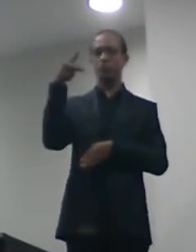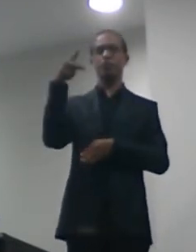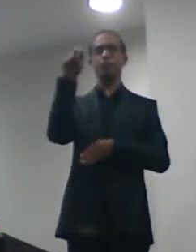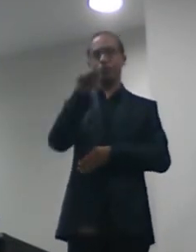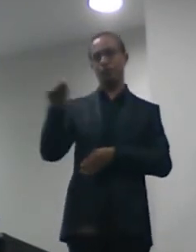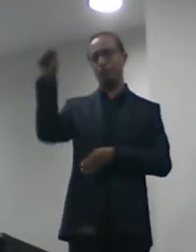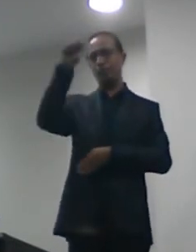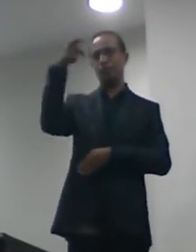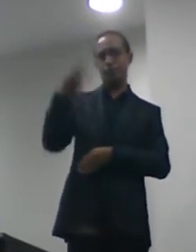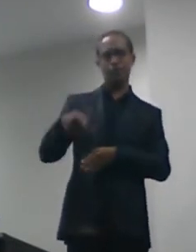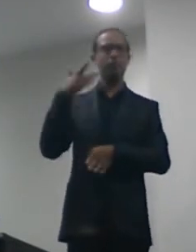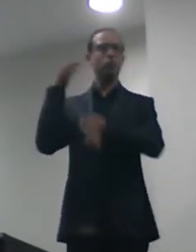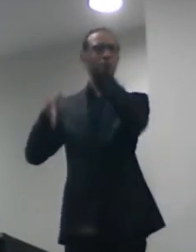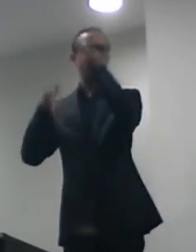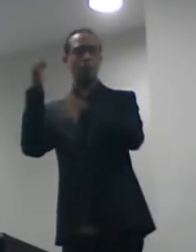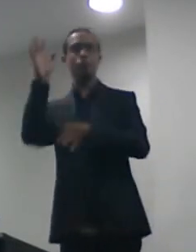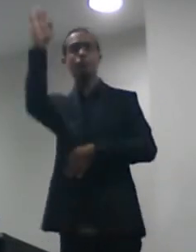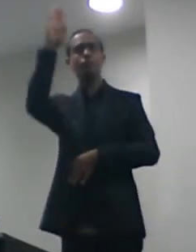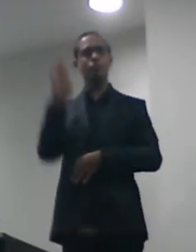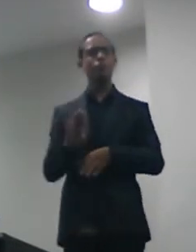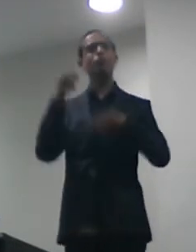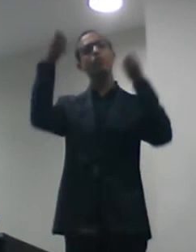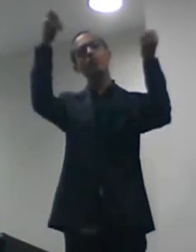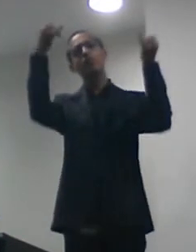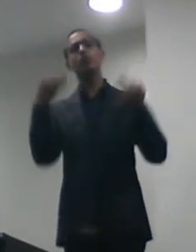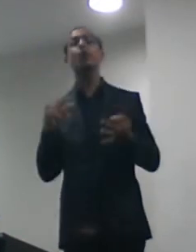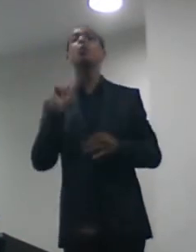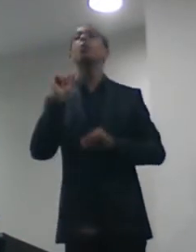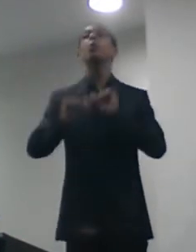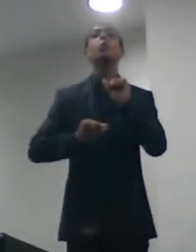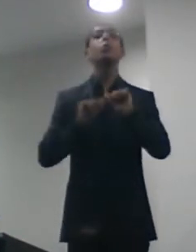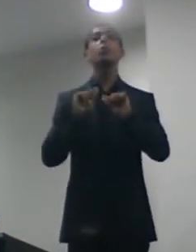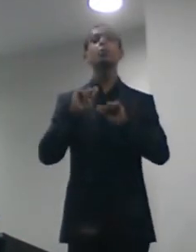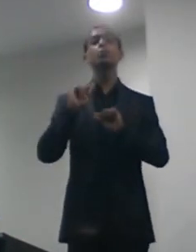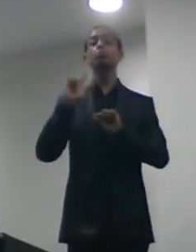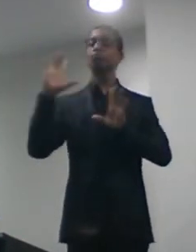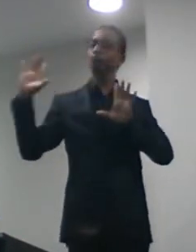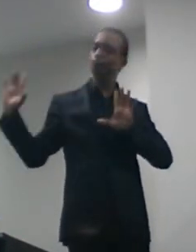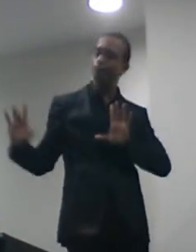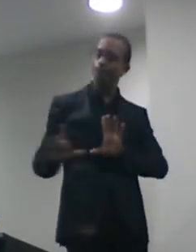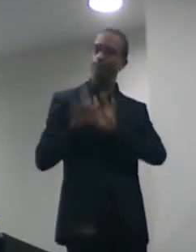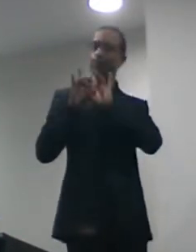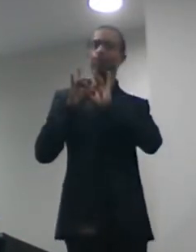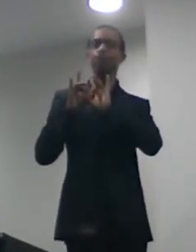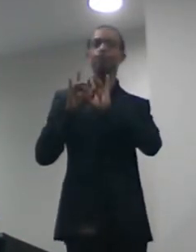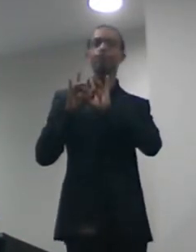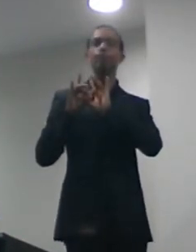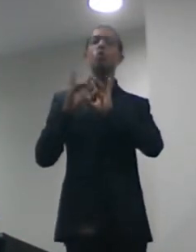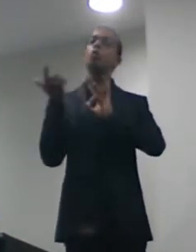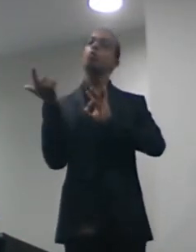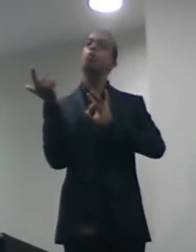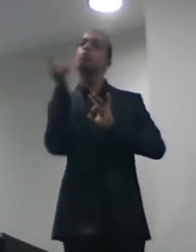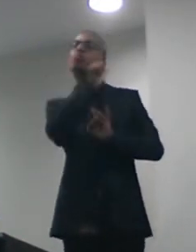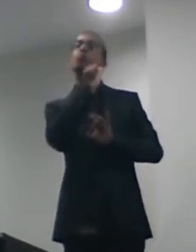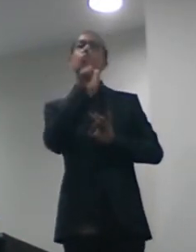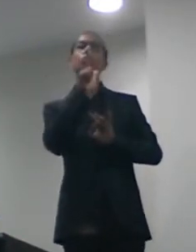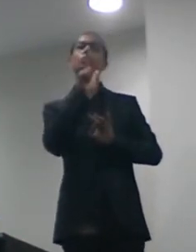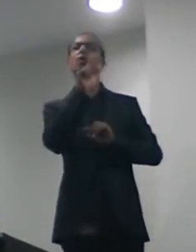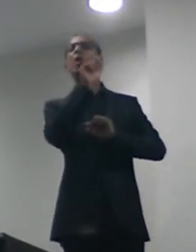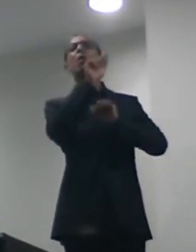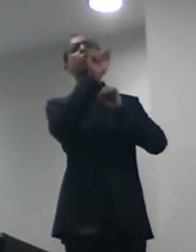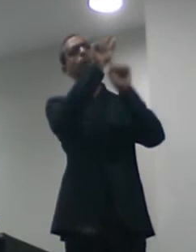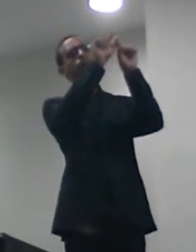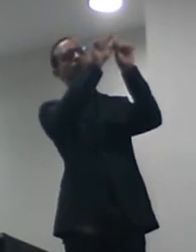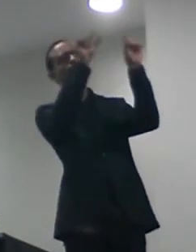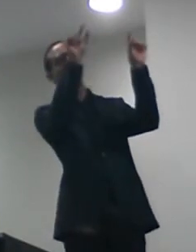do Brasil, ele falou que os magistrados estão unidos a fim de poder conquistar algo. E isso